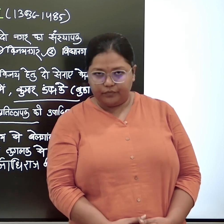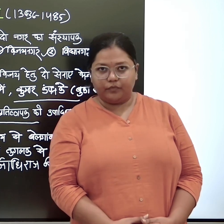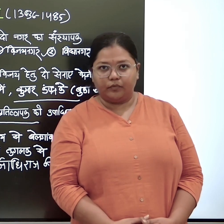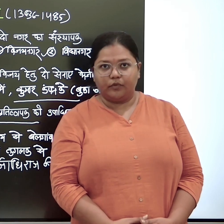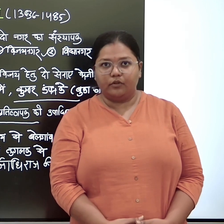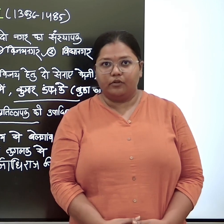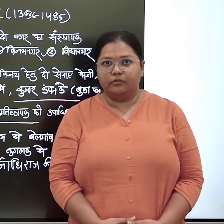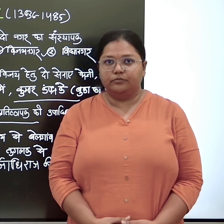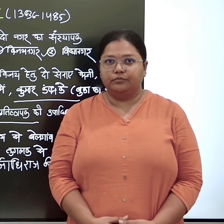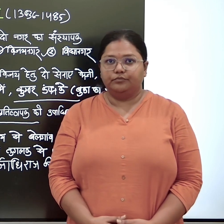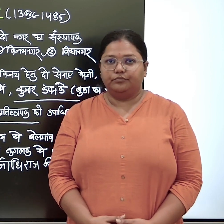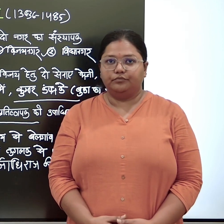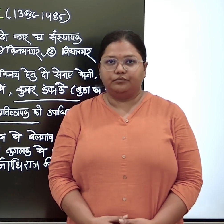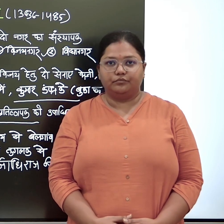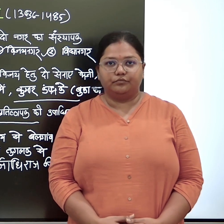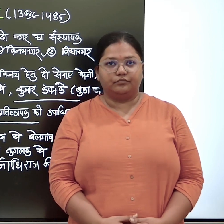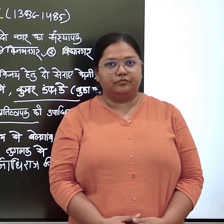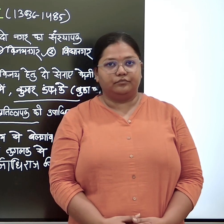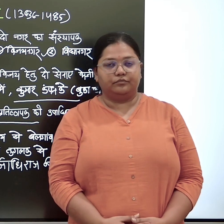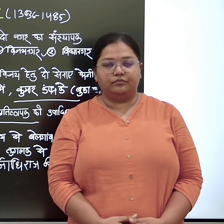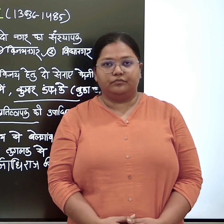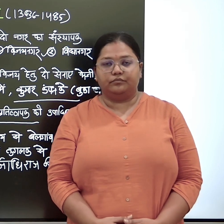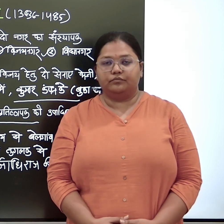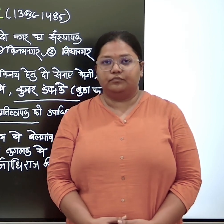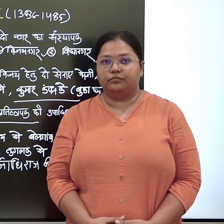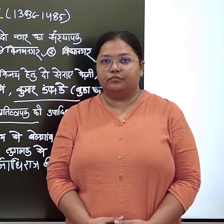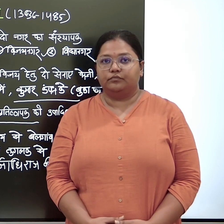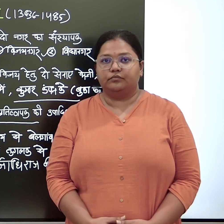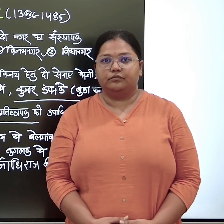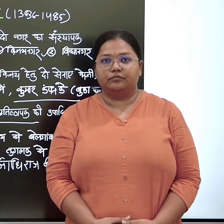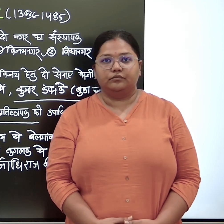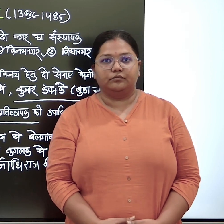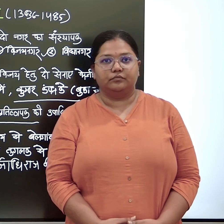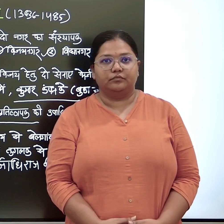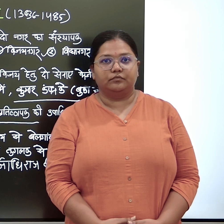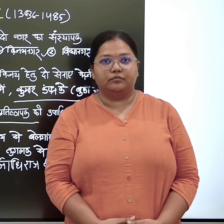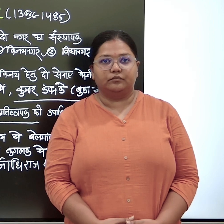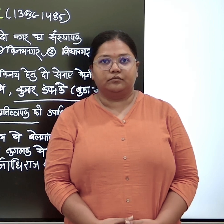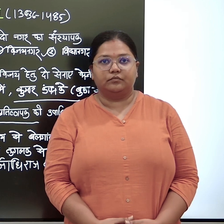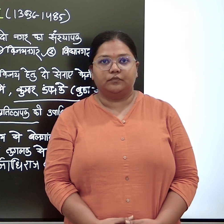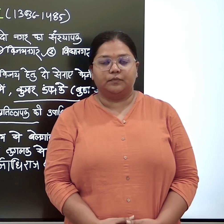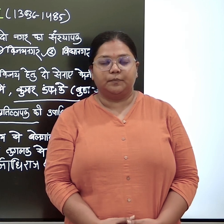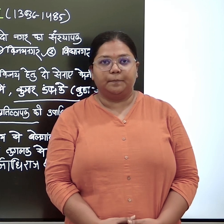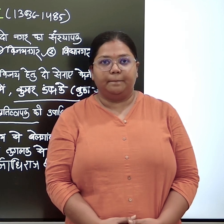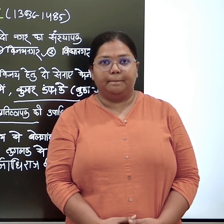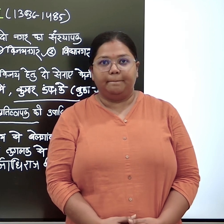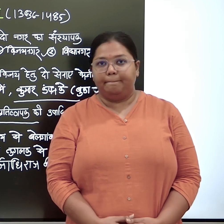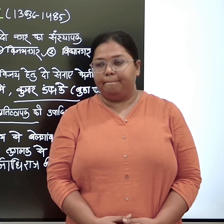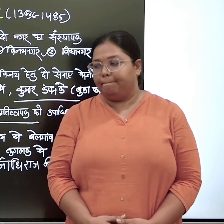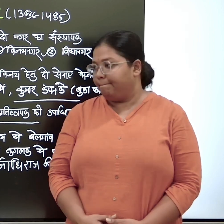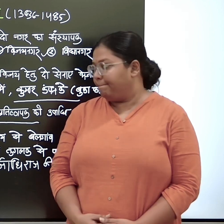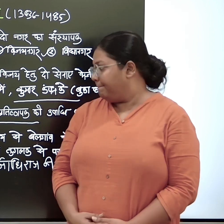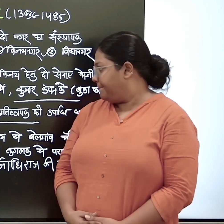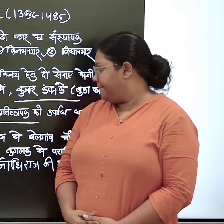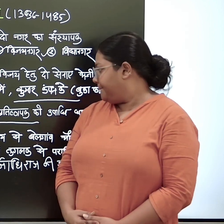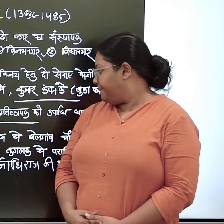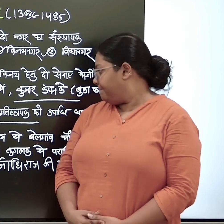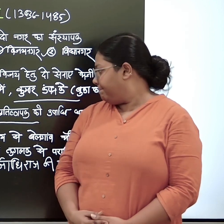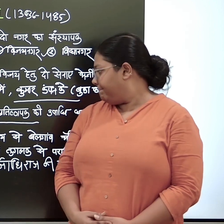शाह तुगलक द्वारा महाराजा धीराज की उपाधि मिली है। अच्छा हाँ, इसका सबसे बड़ा जो था ना